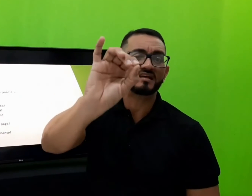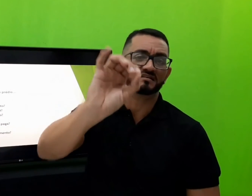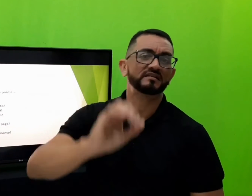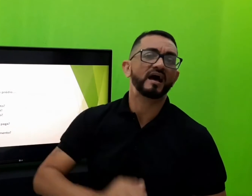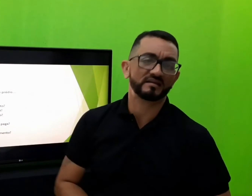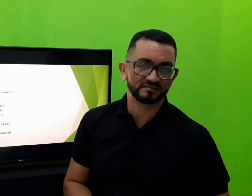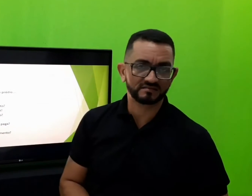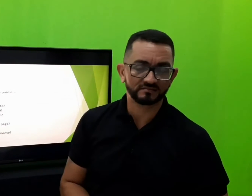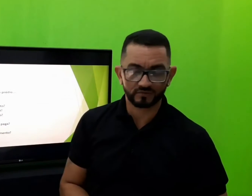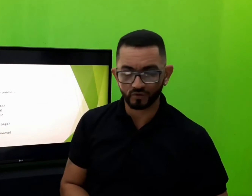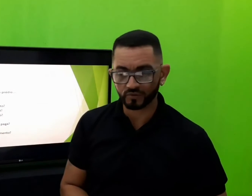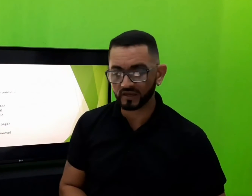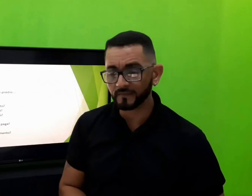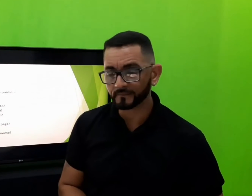10 andares, ok?